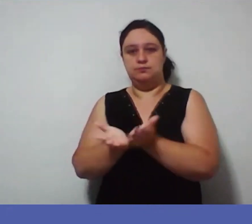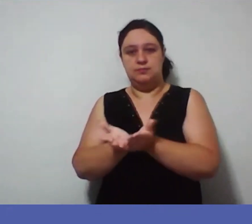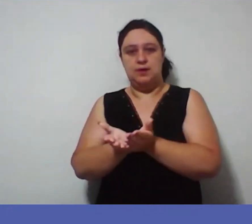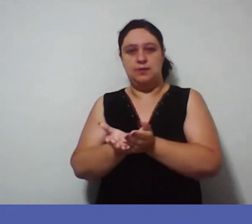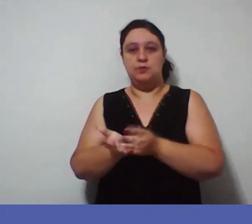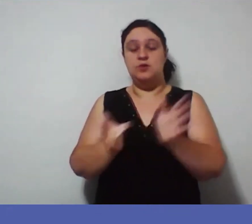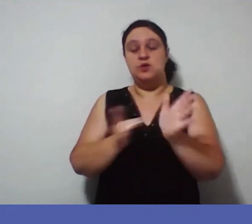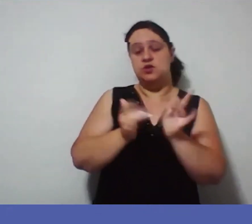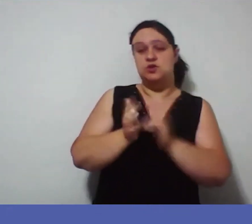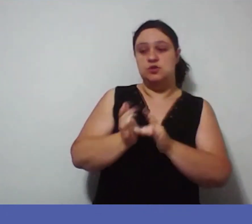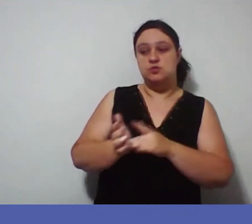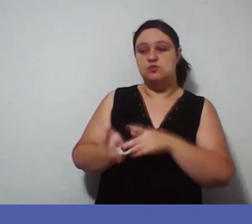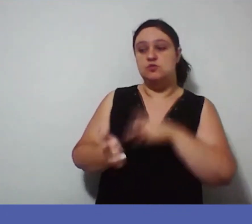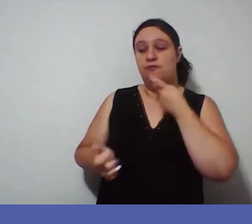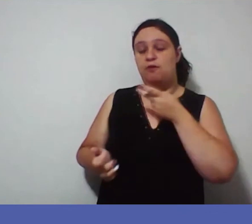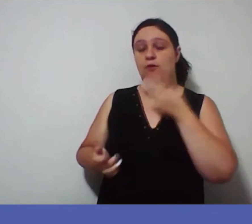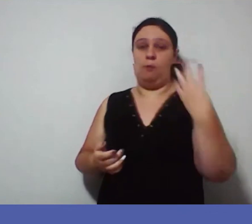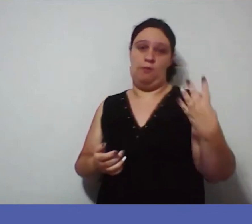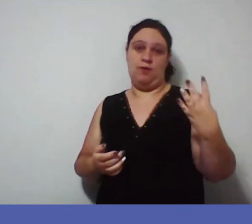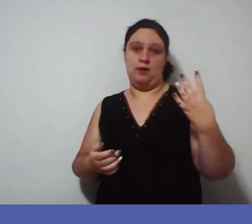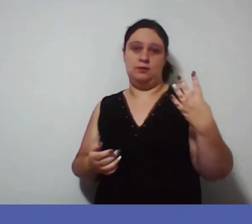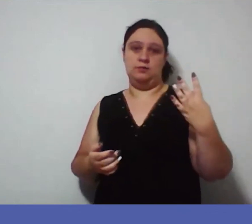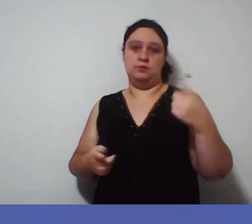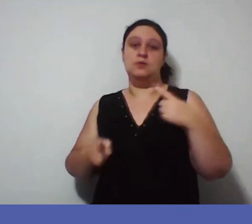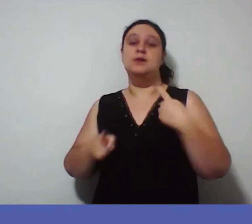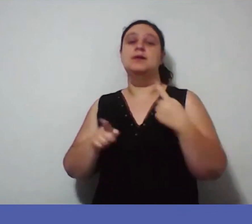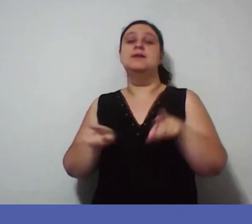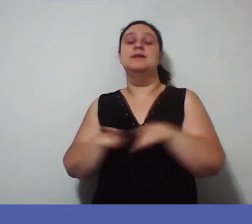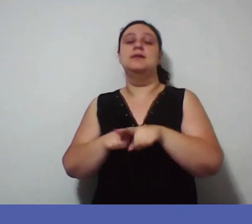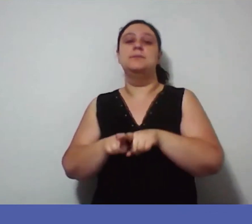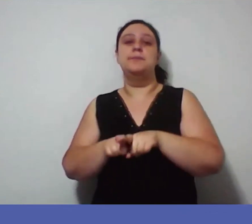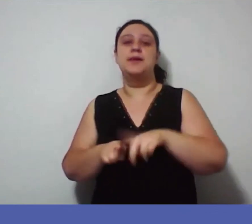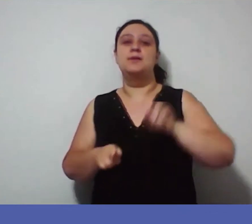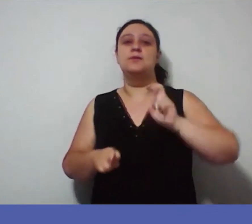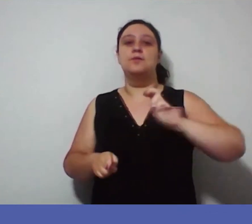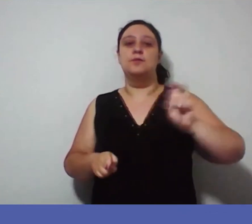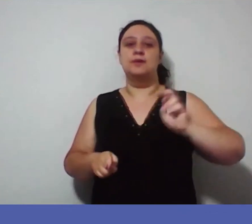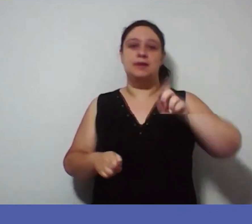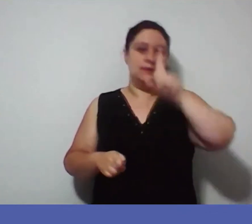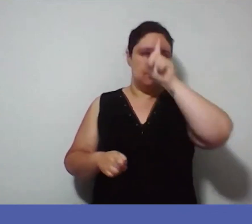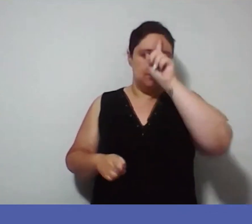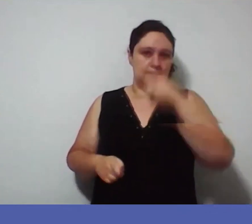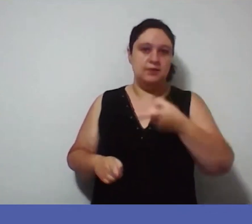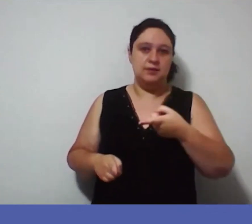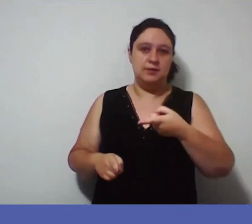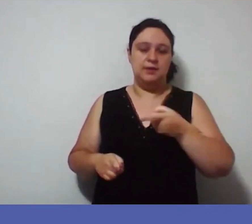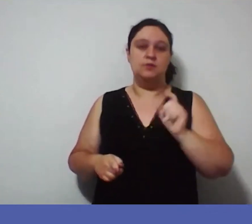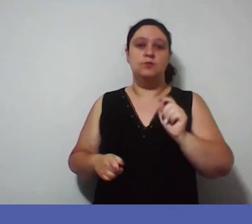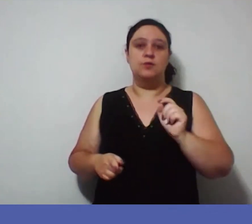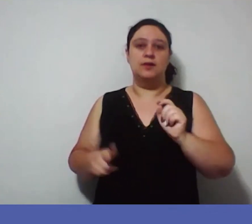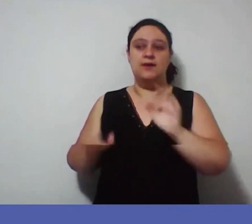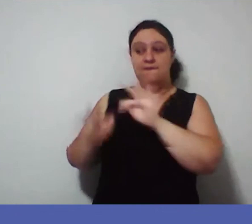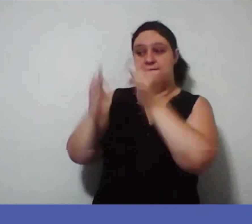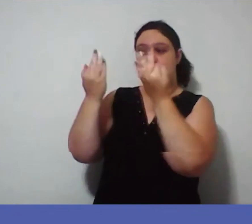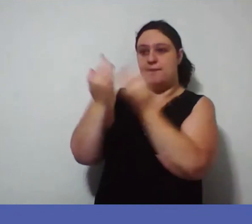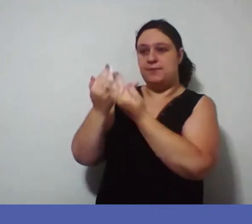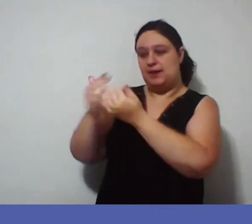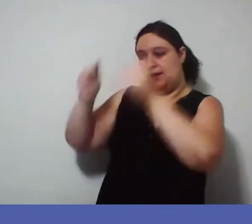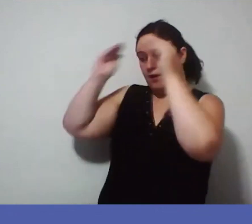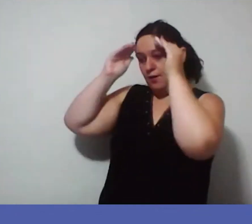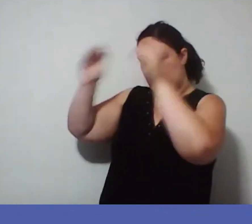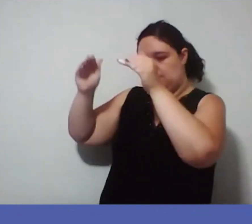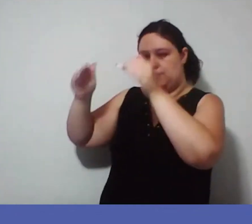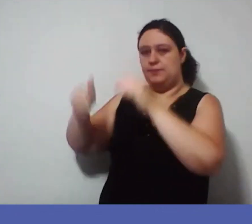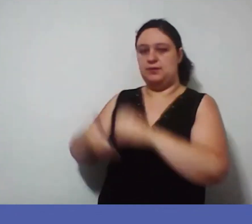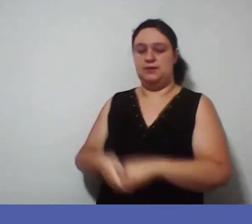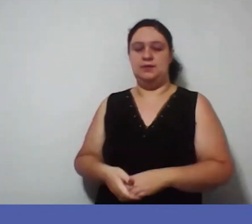também o 5º mandamento que está na primeira tábua, que é honrar os pais. E o jovem realmente